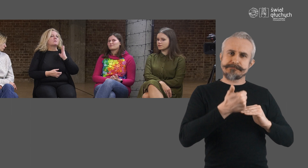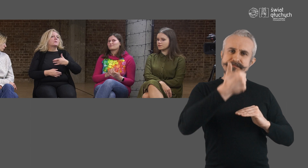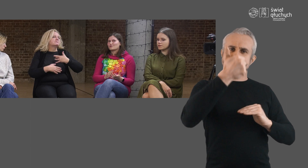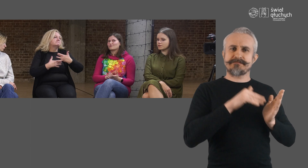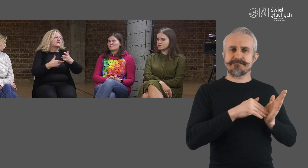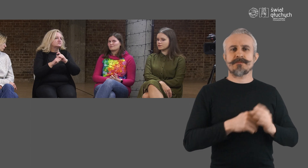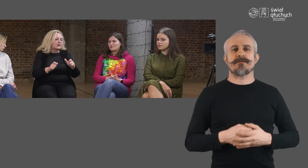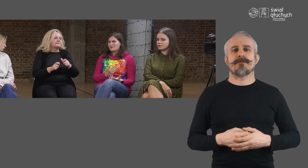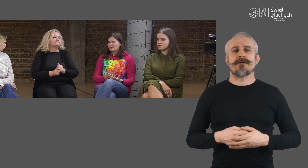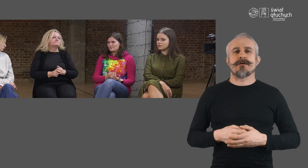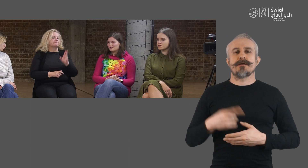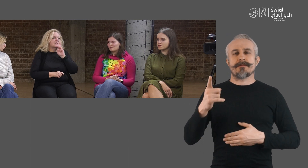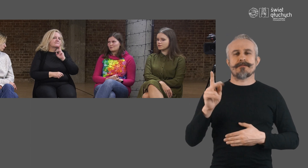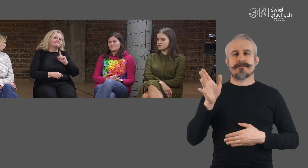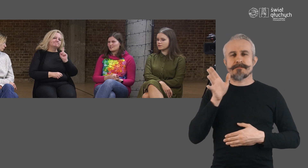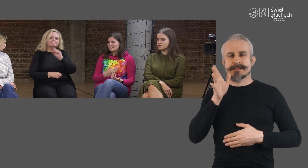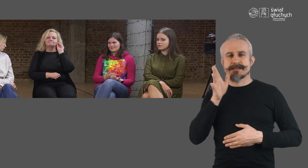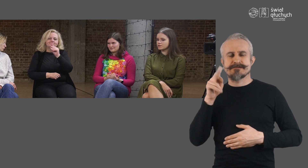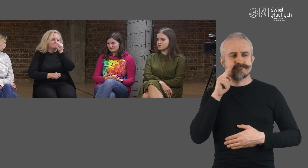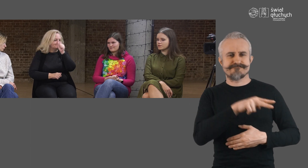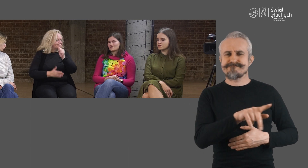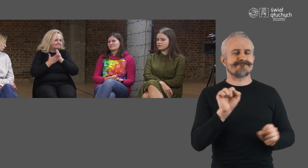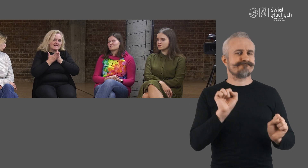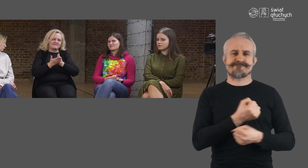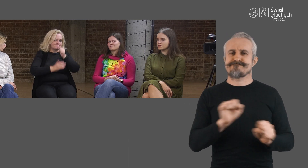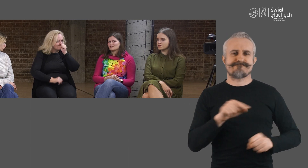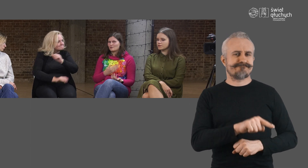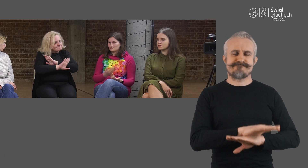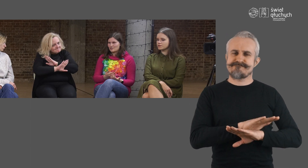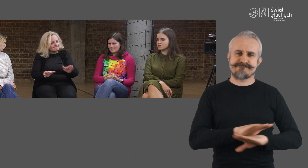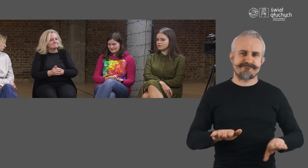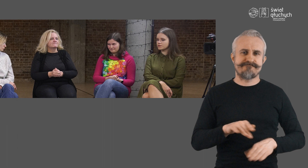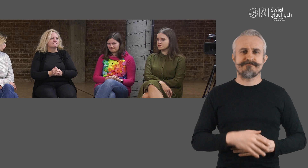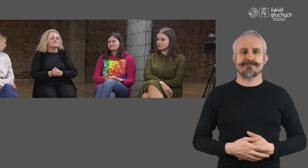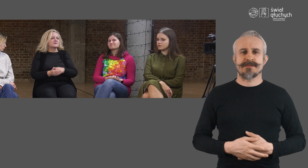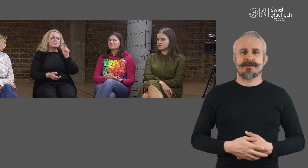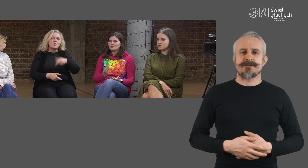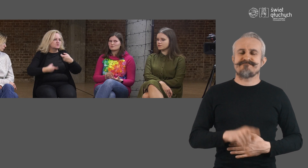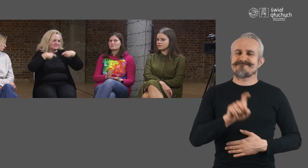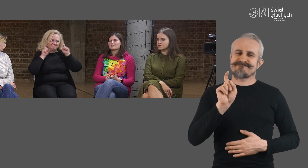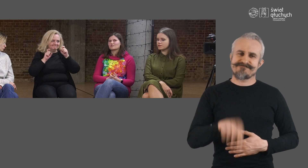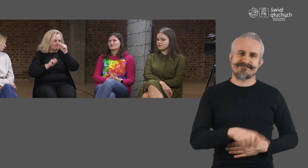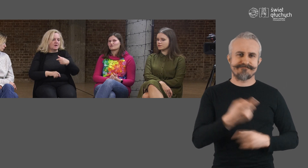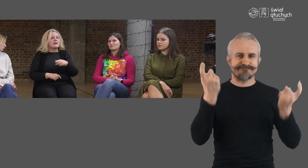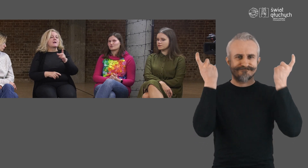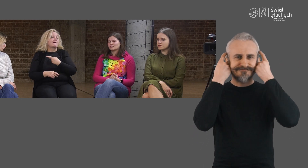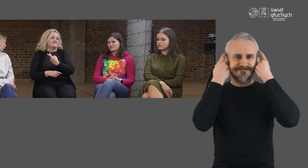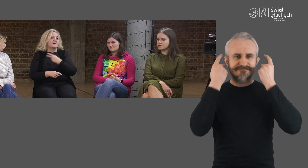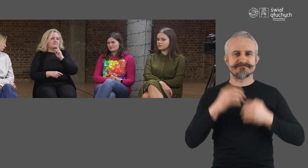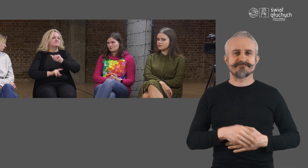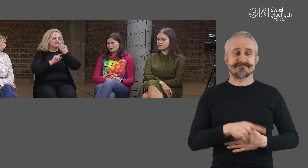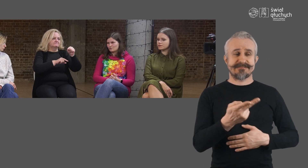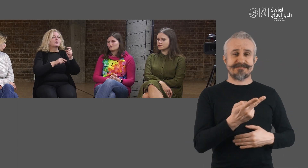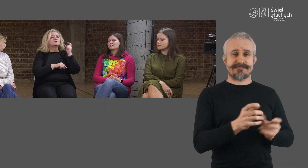moment, że poszłam do mojej mamy i powiedziałam, mama już nie daje rady. Chciałabym nosić aparaty. Poszłyśmy razem właśnie do